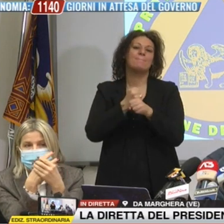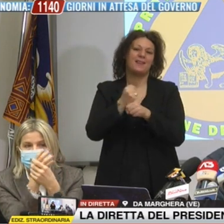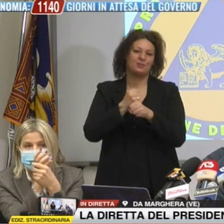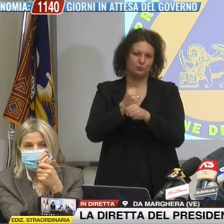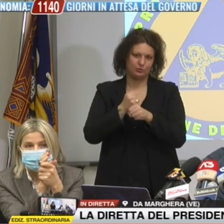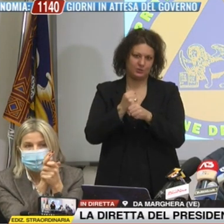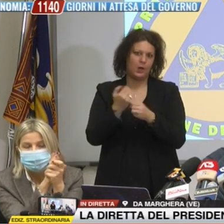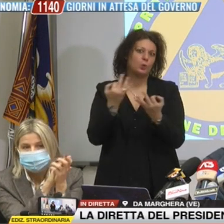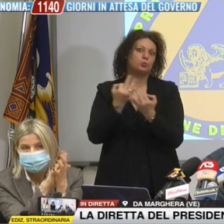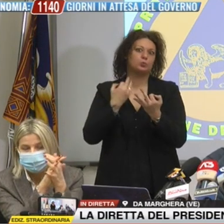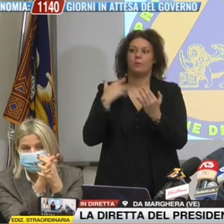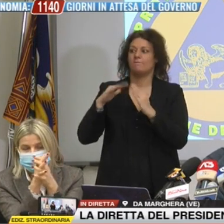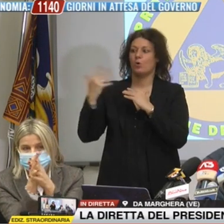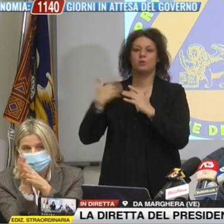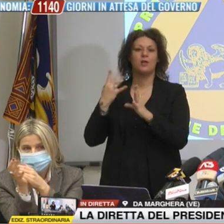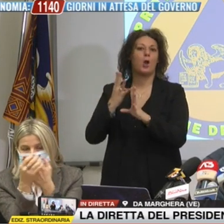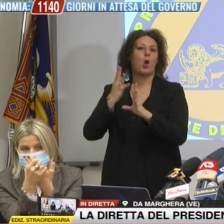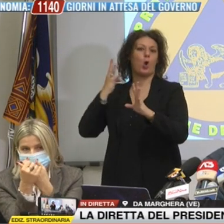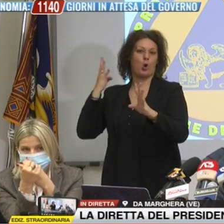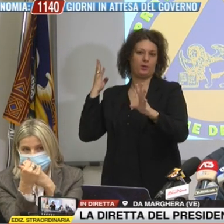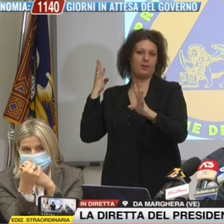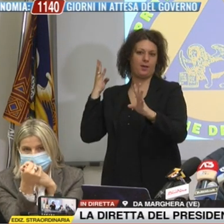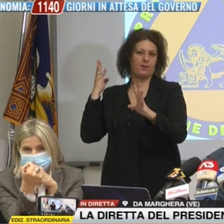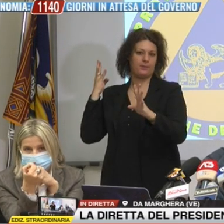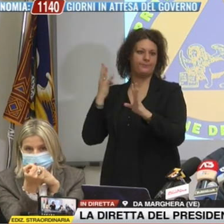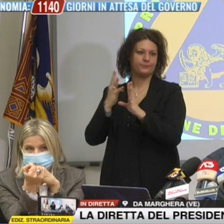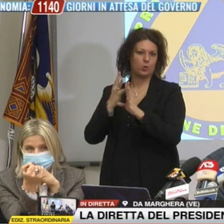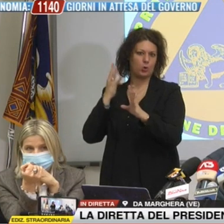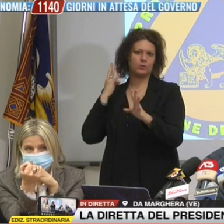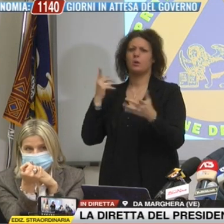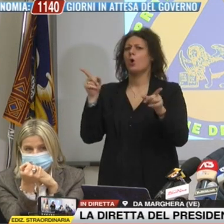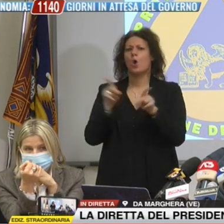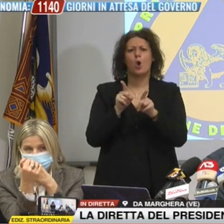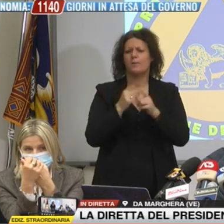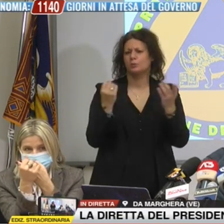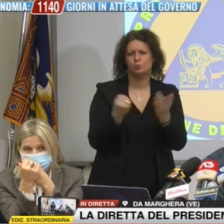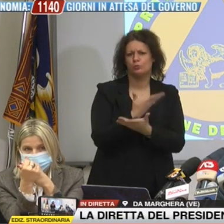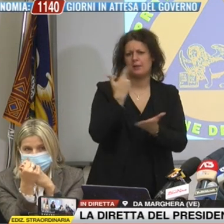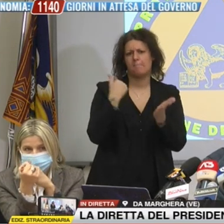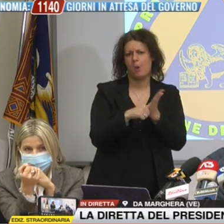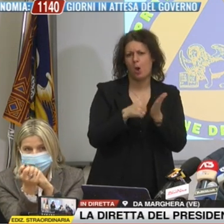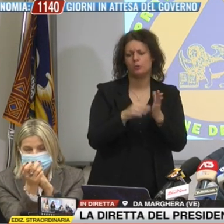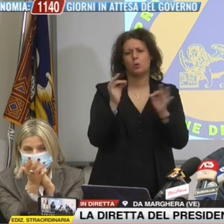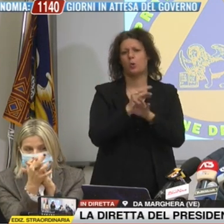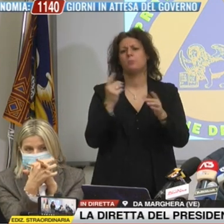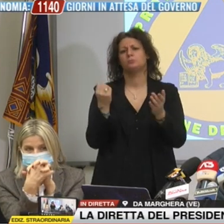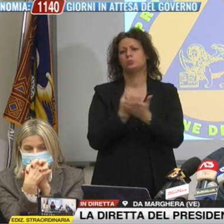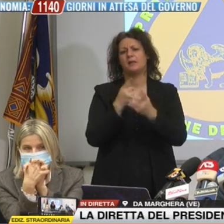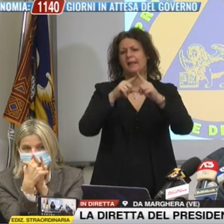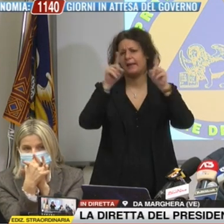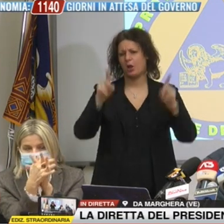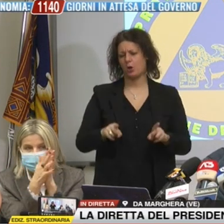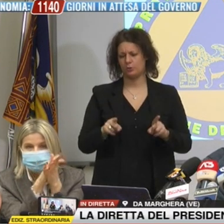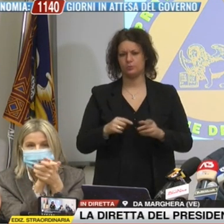stanno fuori, c'è una coda altrettanto lunga che un centro commerciale, come alle poste, eccetera. In quei casi comunque